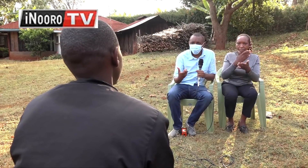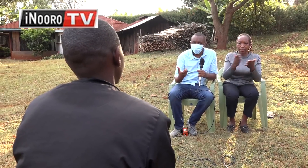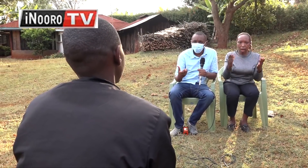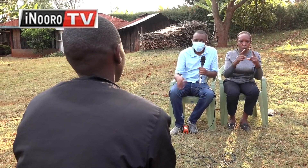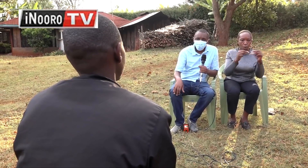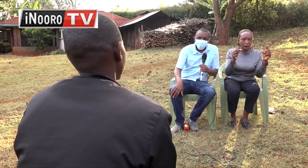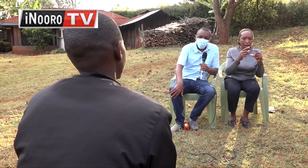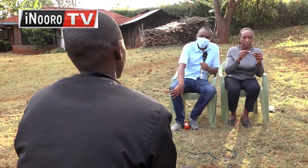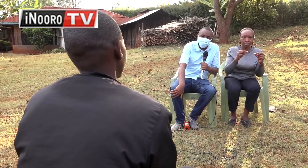gutamuka?